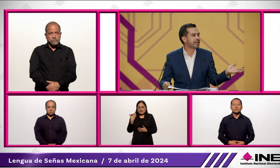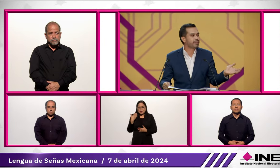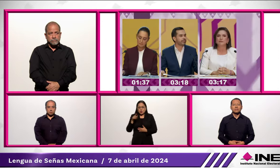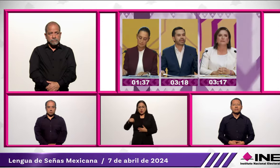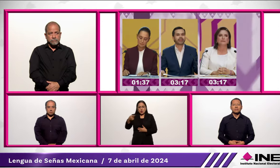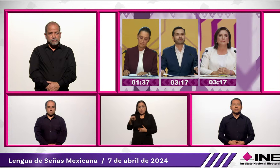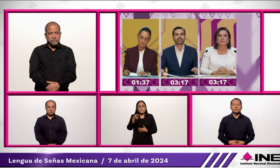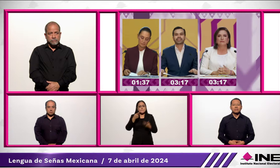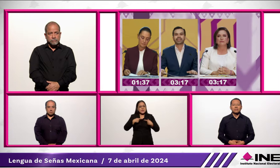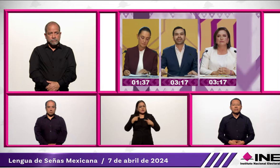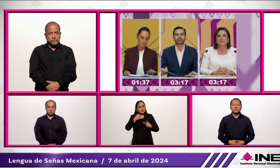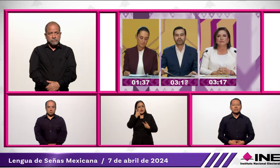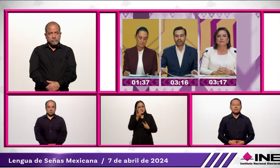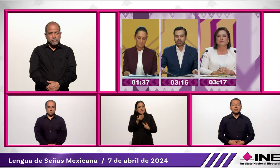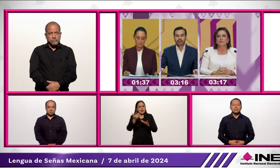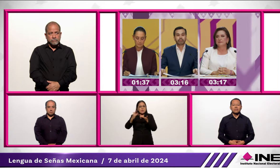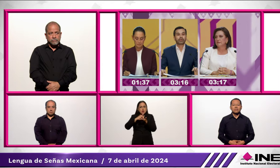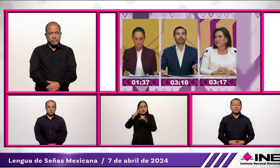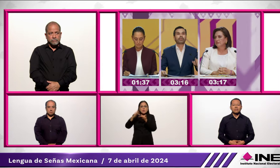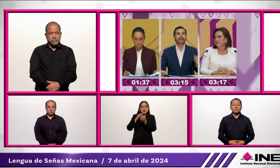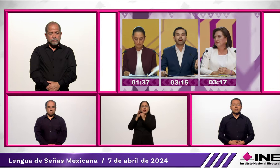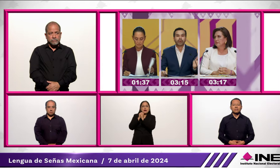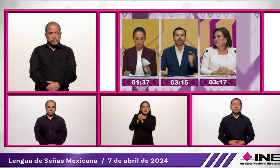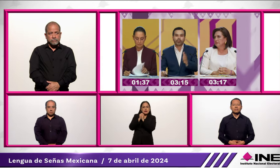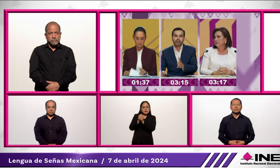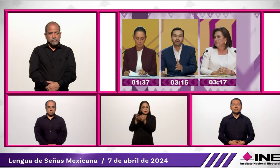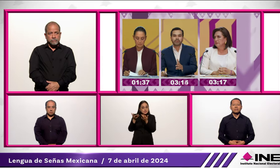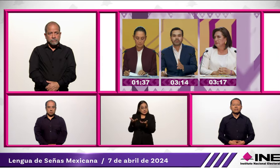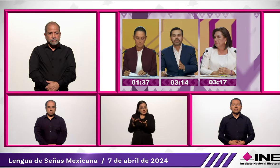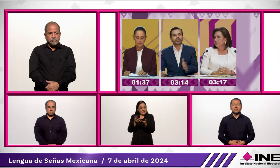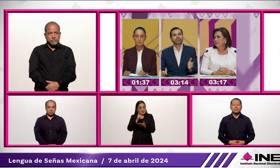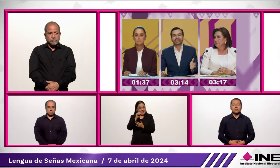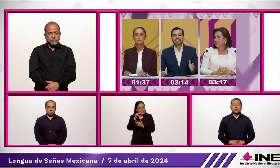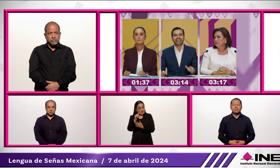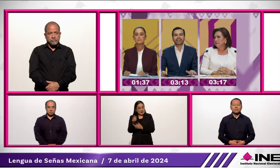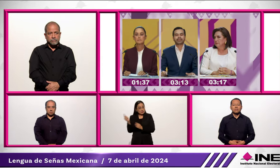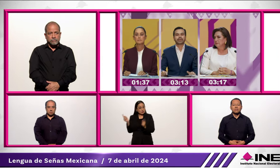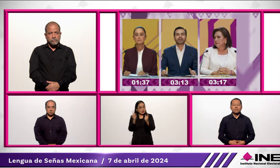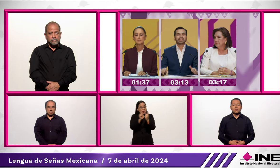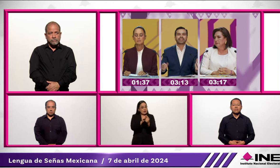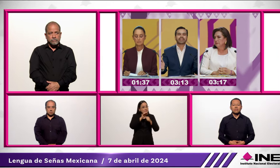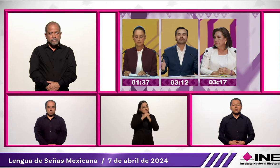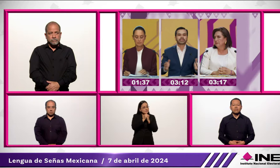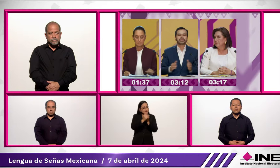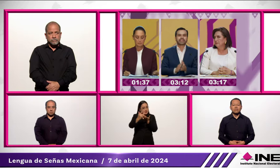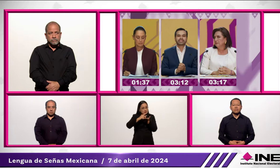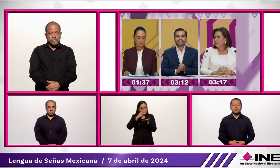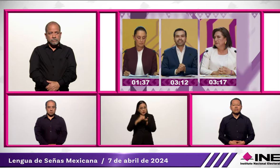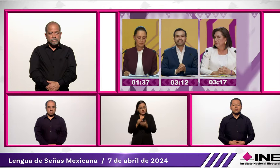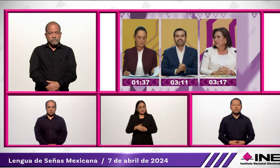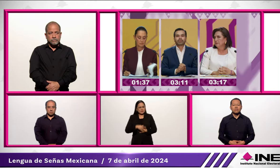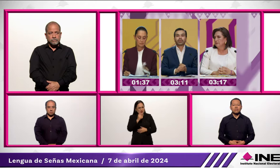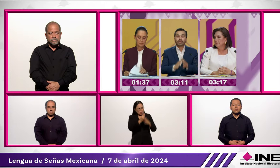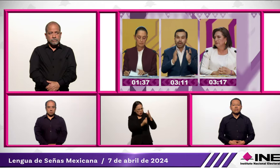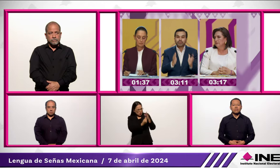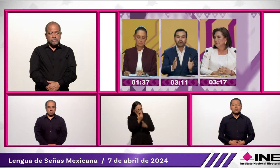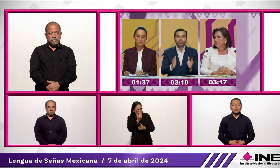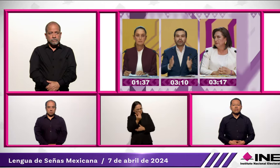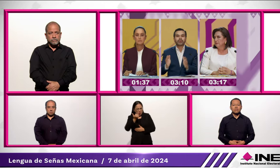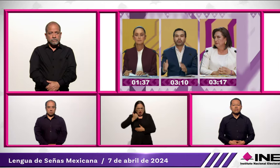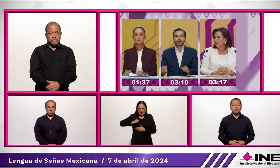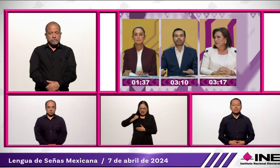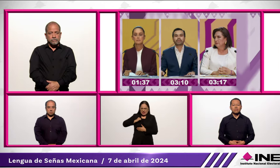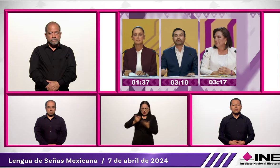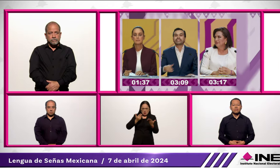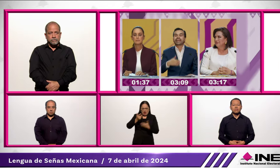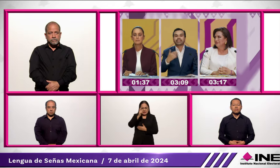le rogaba que la apoyara como Dante Delgado. Pero lo viejo y lo nuevo no tiene nada que ver con la edad de las personas. Cuando hablamos de lo